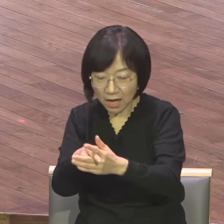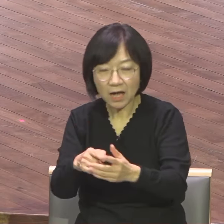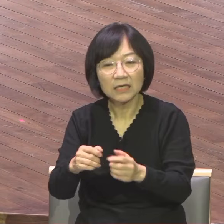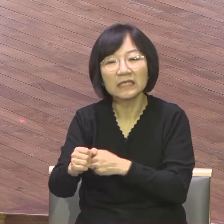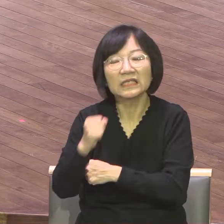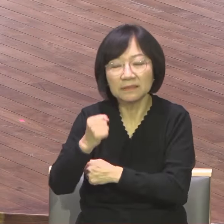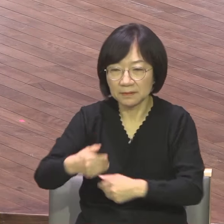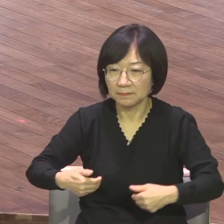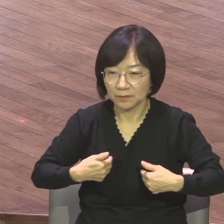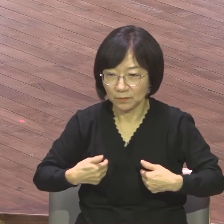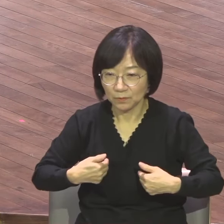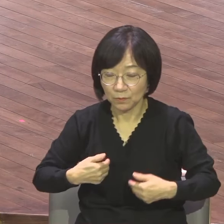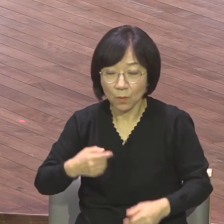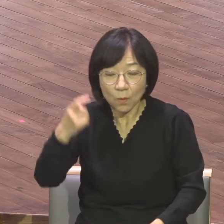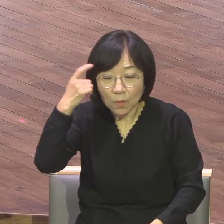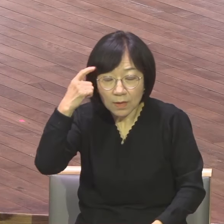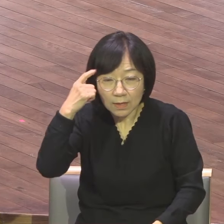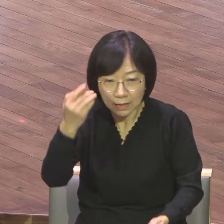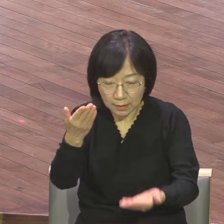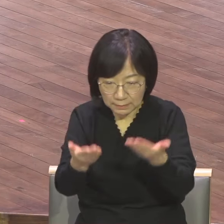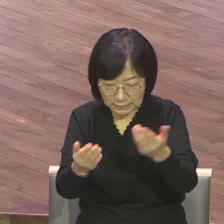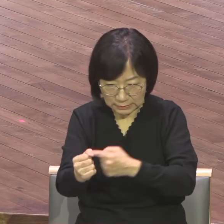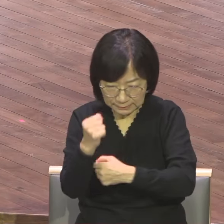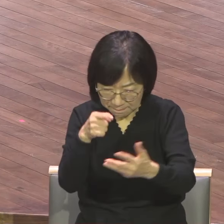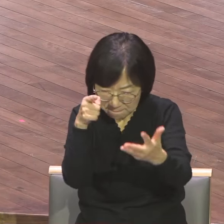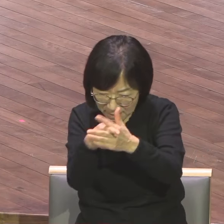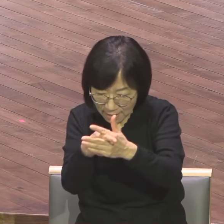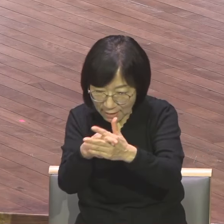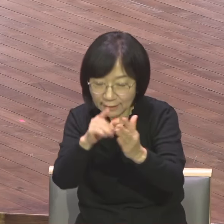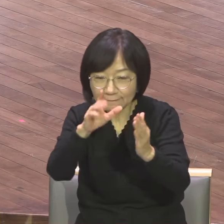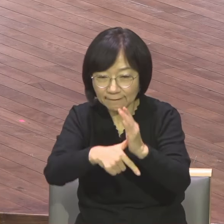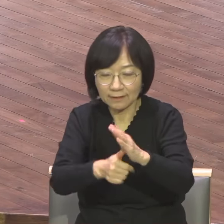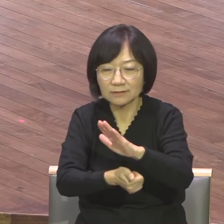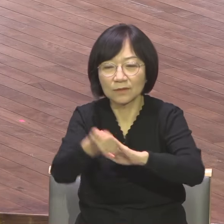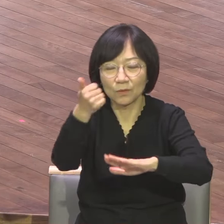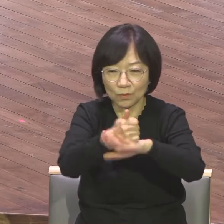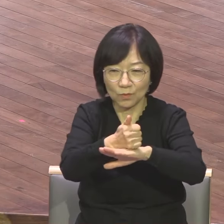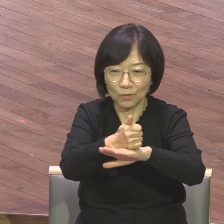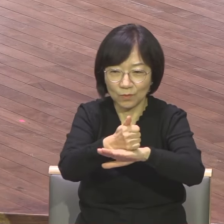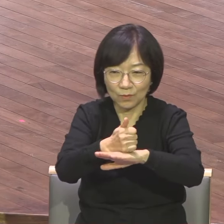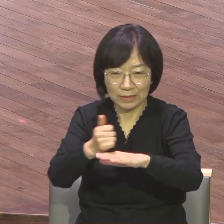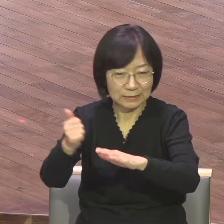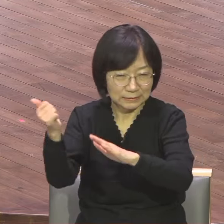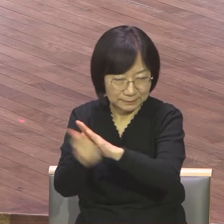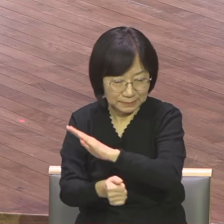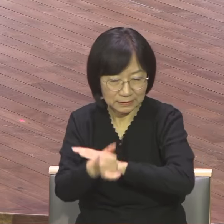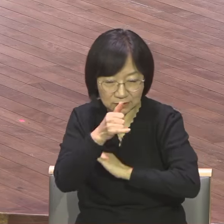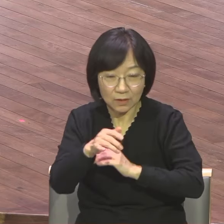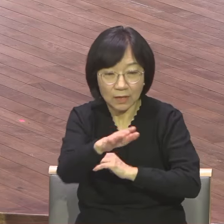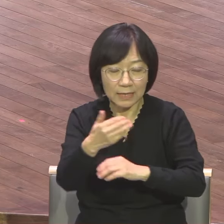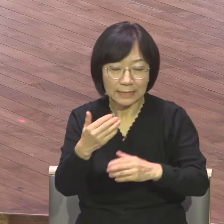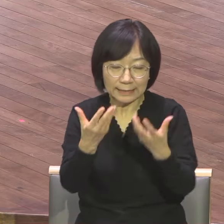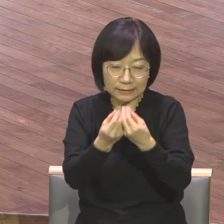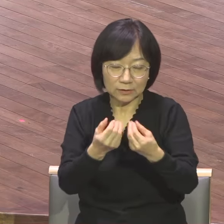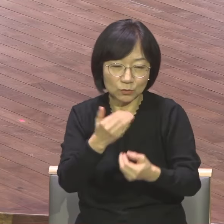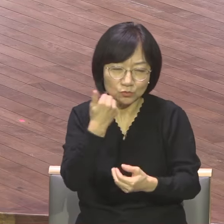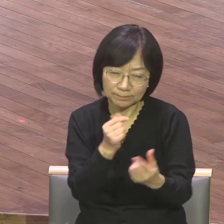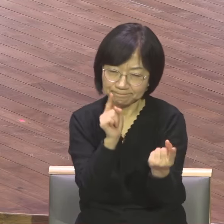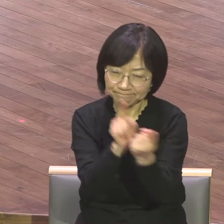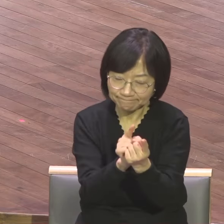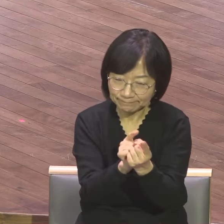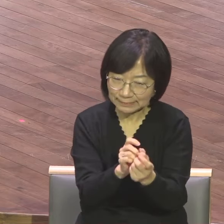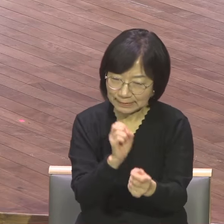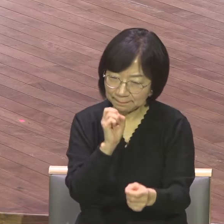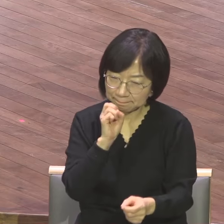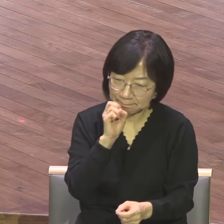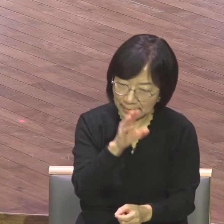때문에 성공 실패가 나오거든요. 이 사람 만날 거냐 말 거냐, 이 말 할 거냐 안 할 거냐, 이 결정할 거냐 안 할 거냐, 전부 다